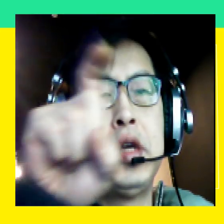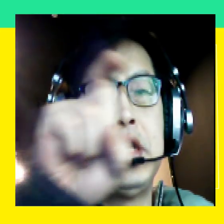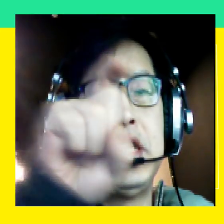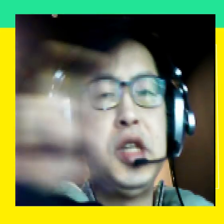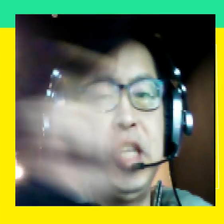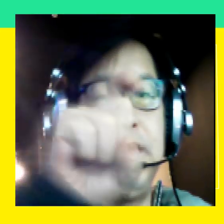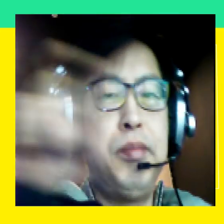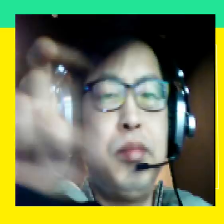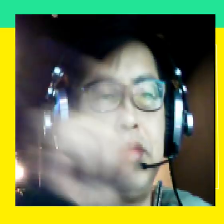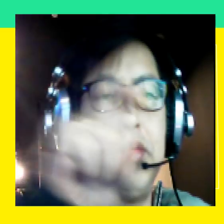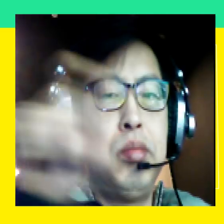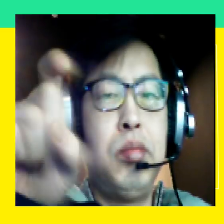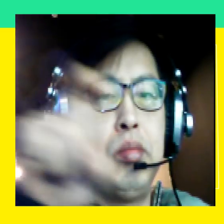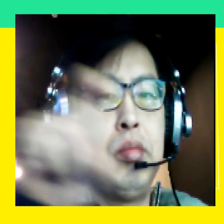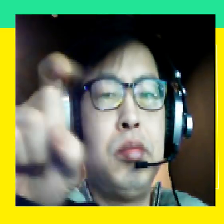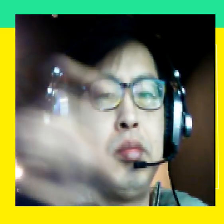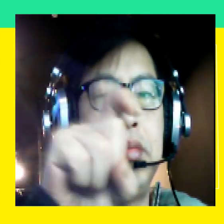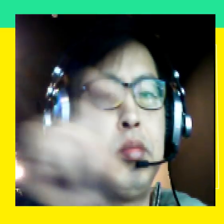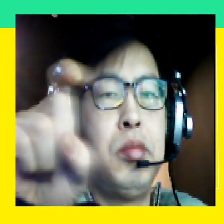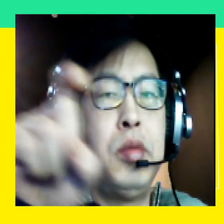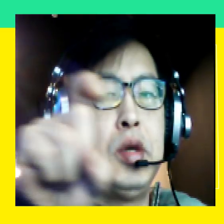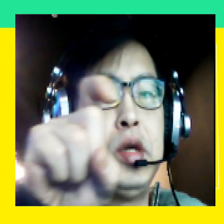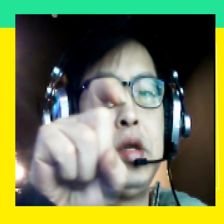또는 10.